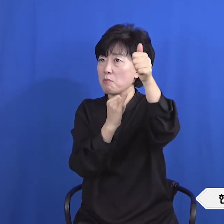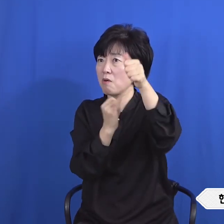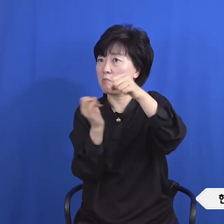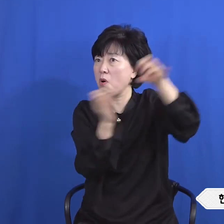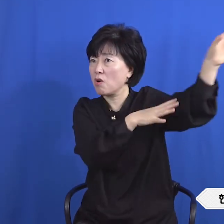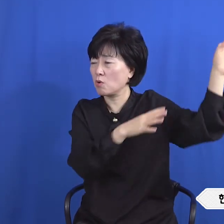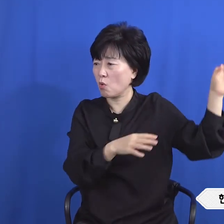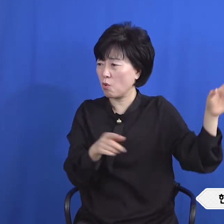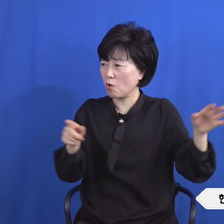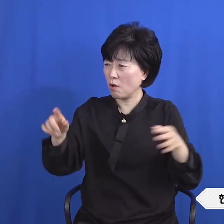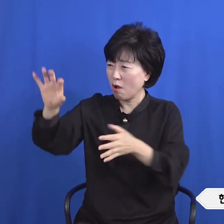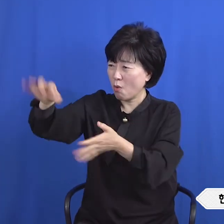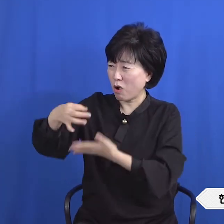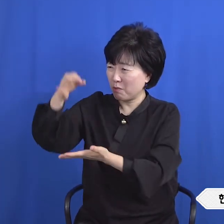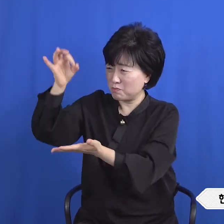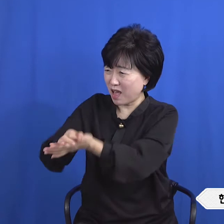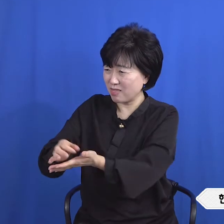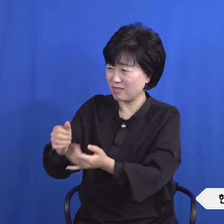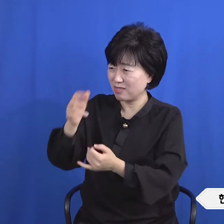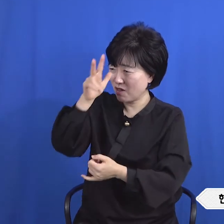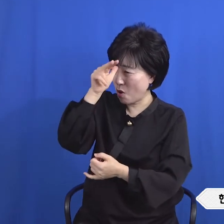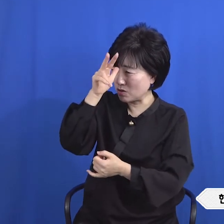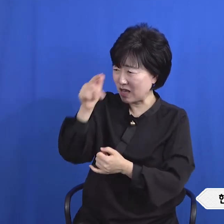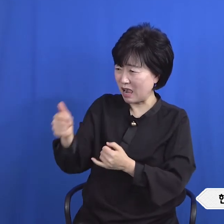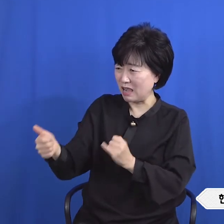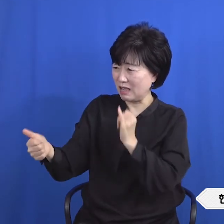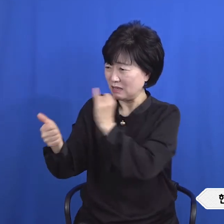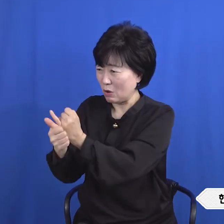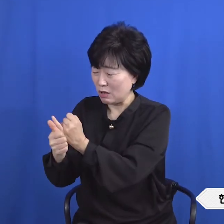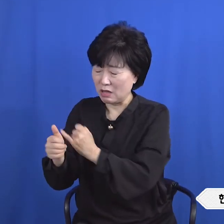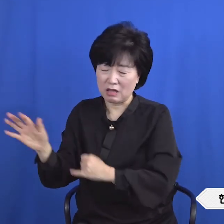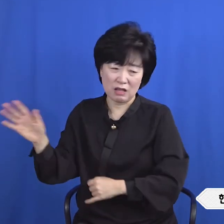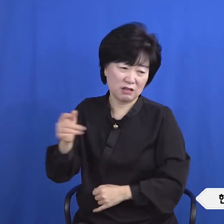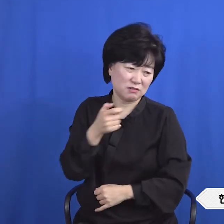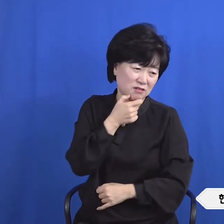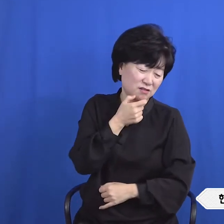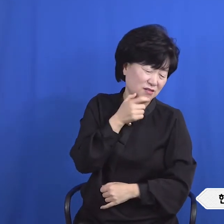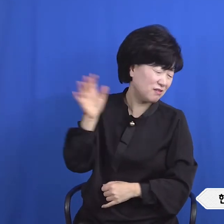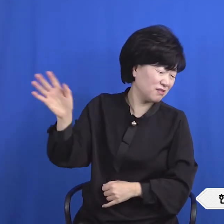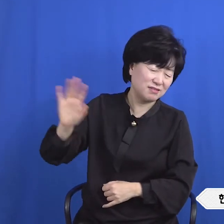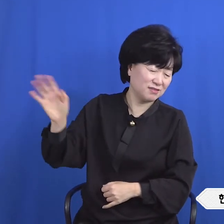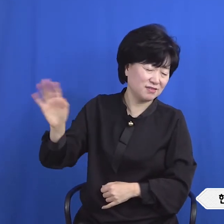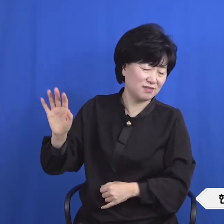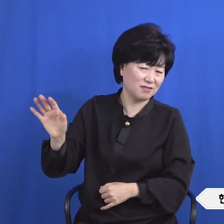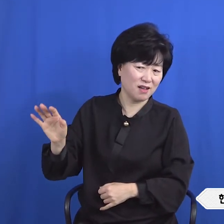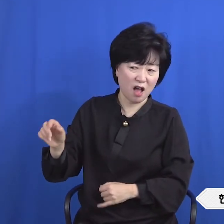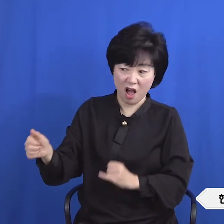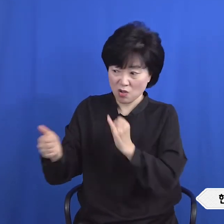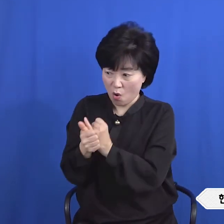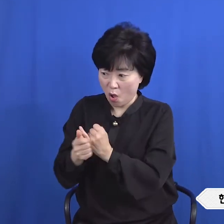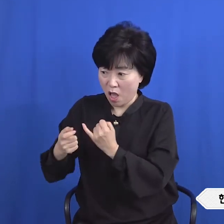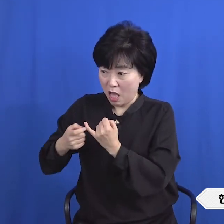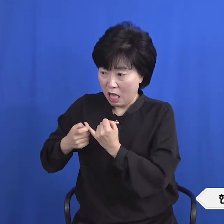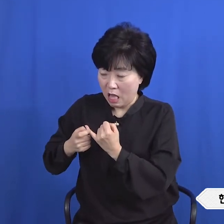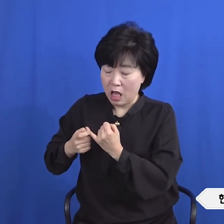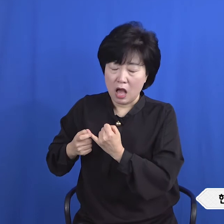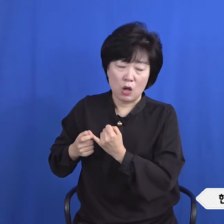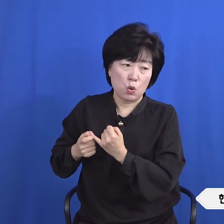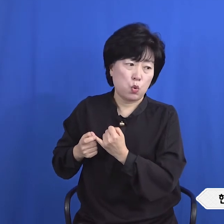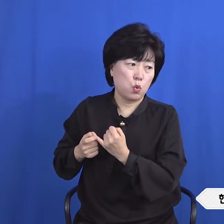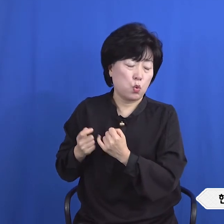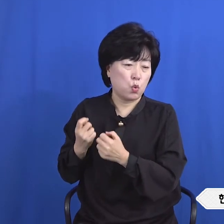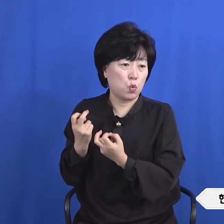박봉에 경찰하고 산다는 거 그건 말이 안 되는 거거든요. 자기는 그저 은밀히 즐기고만 싶었는데 결혼하려고 하니까